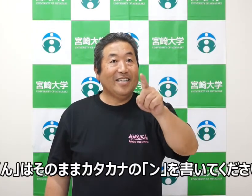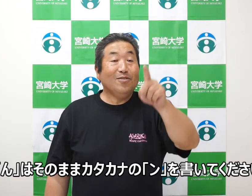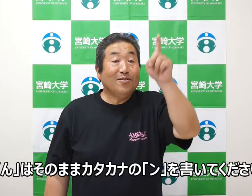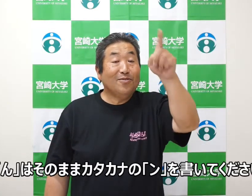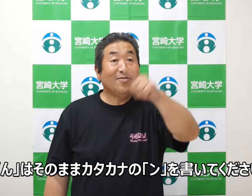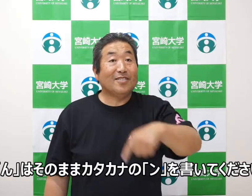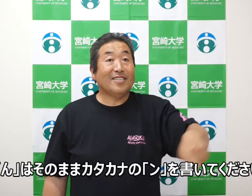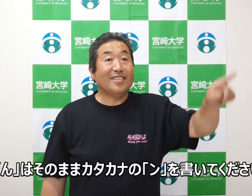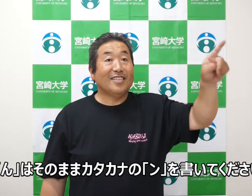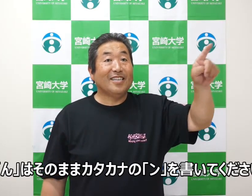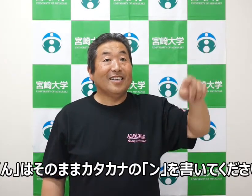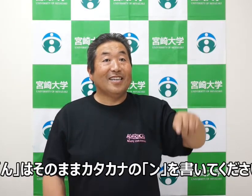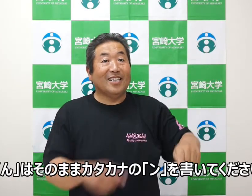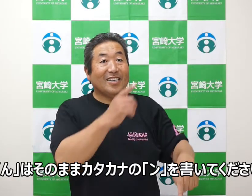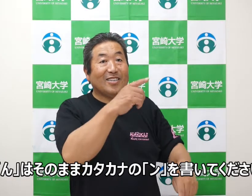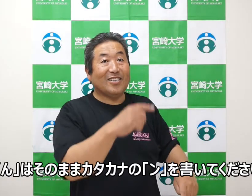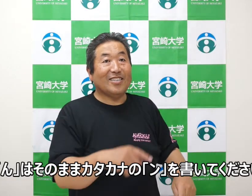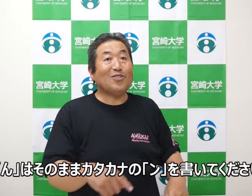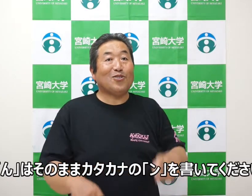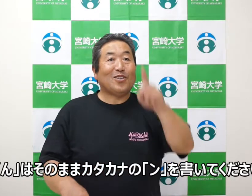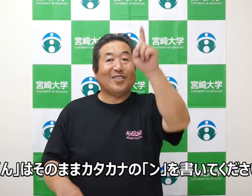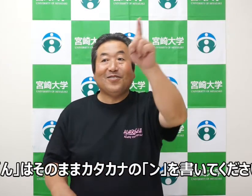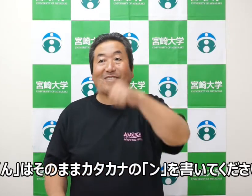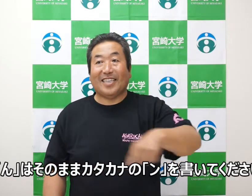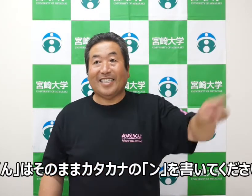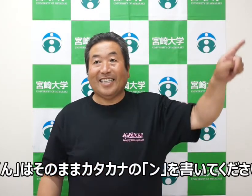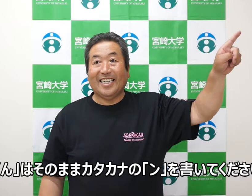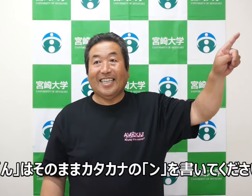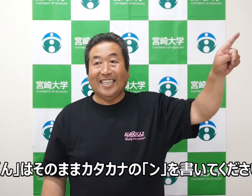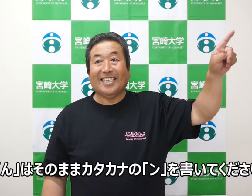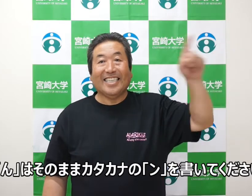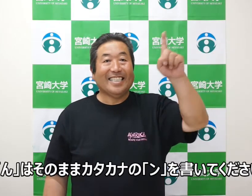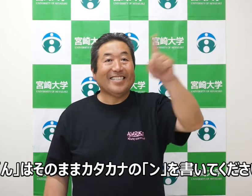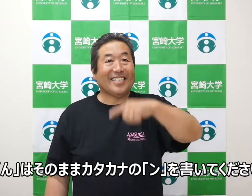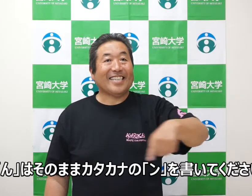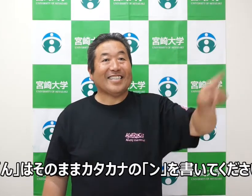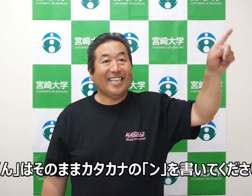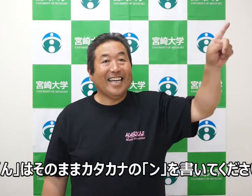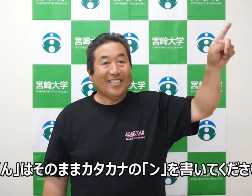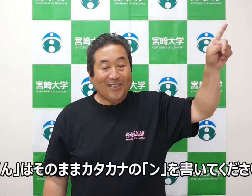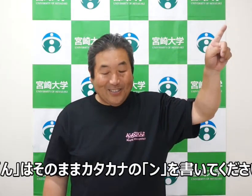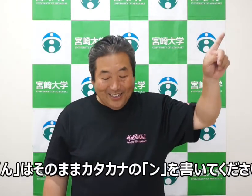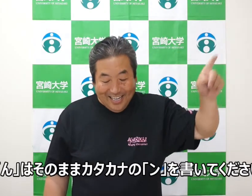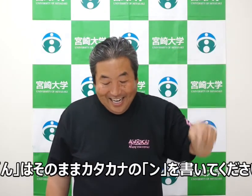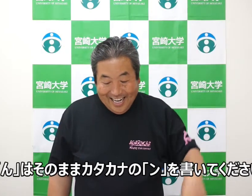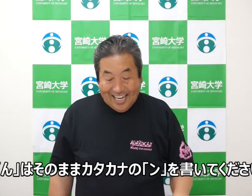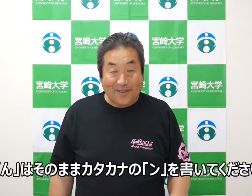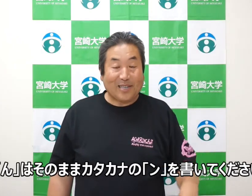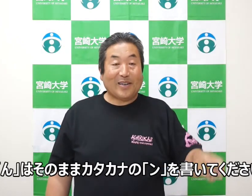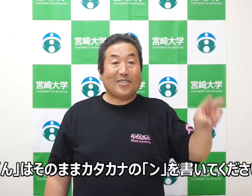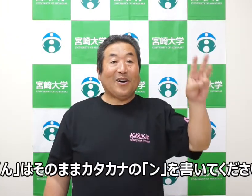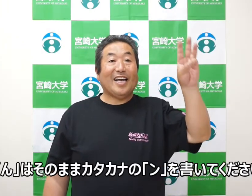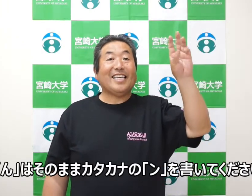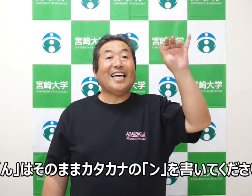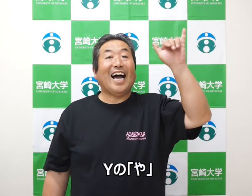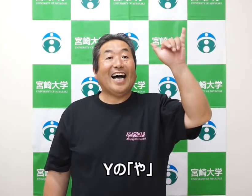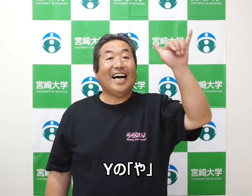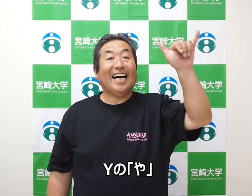ん。そうそうそう、うんです。うん、うんって書いてくださいね。そうそうそう。はい、もう行きましょう。はい。や、わ